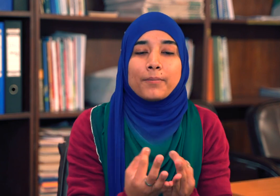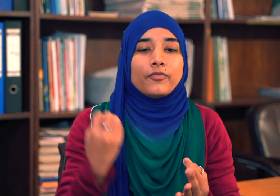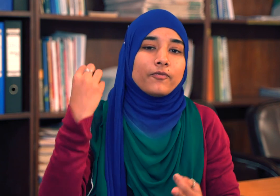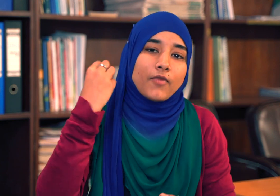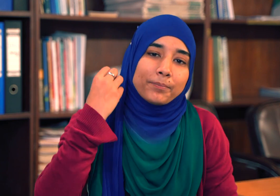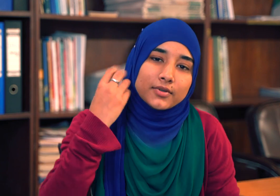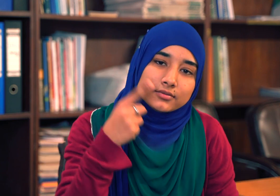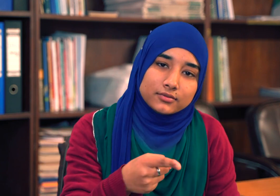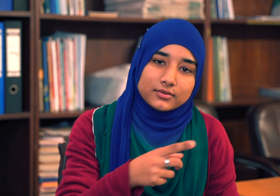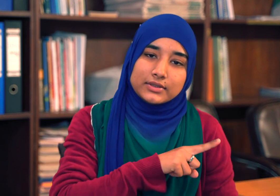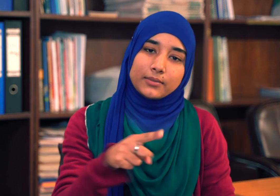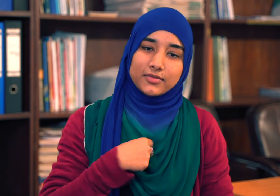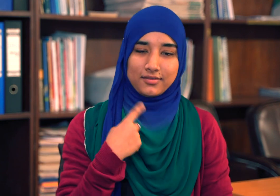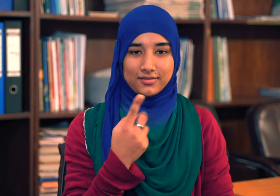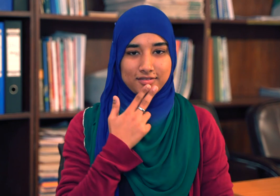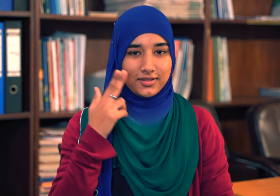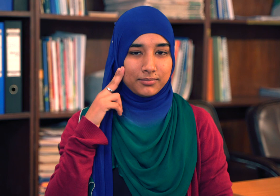میرے والدین بول اور سن سکتے ہیں۔